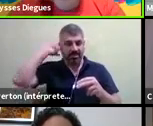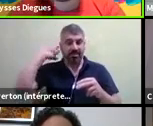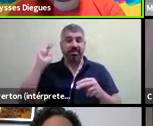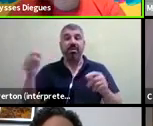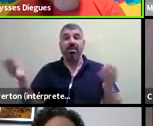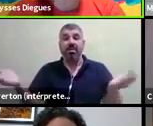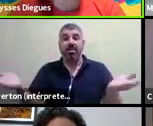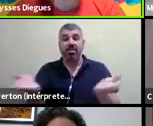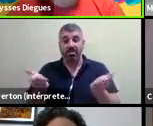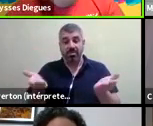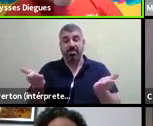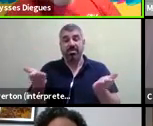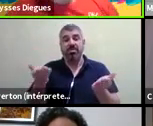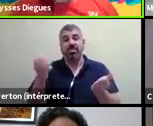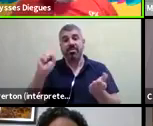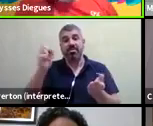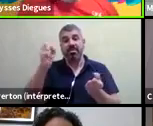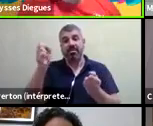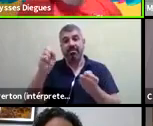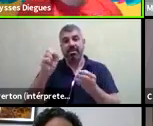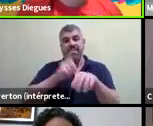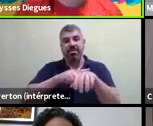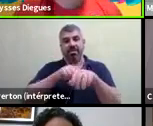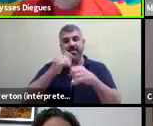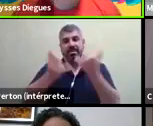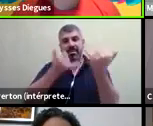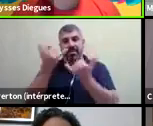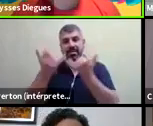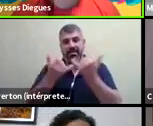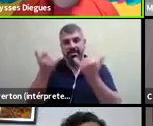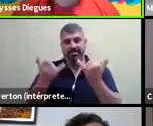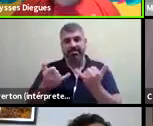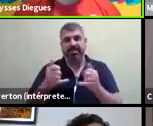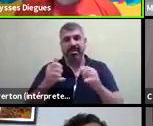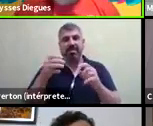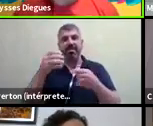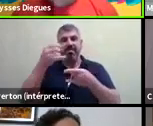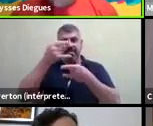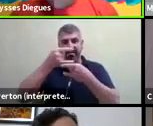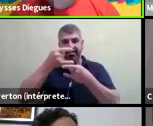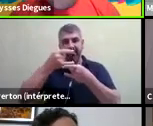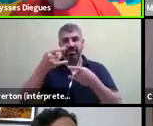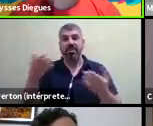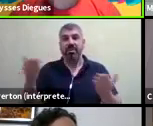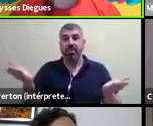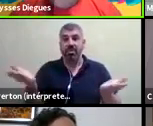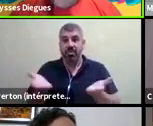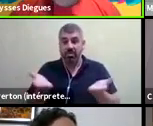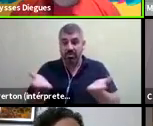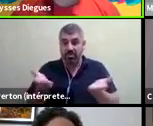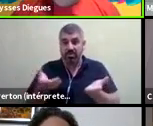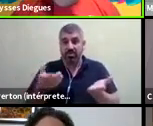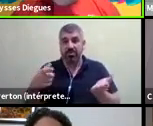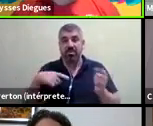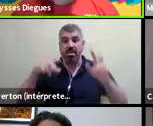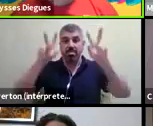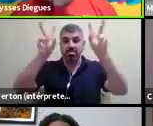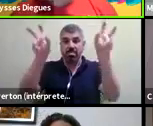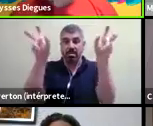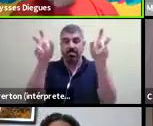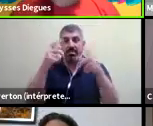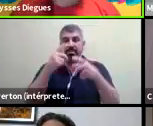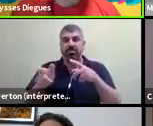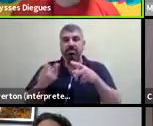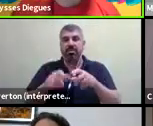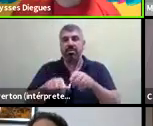Brincada Live. Na Hora da Brincada da semana passada, nós anunciamos que hoje teríamos o tema sobre educação